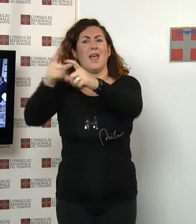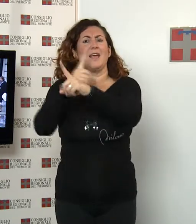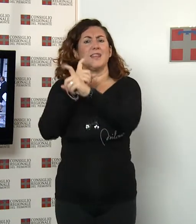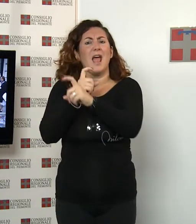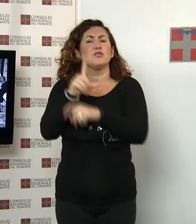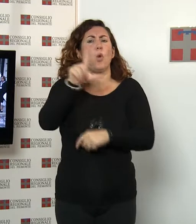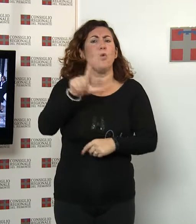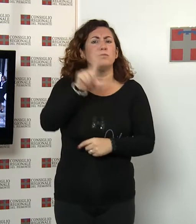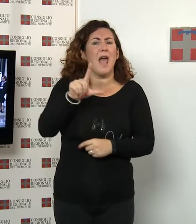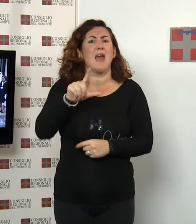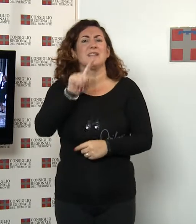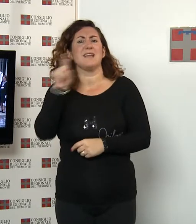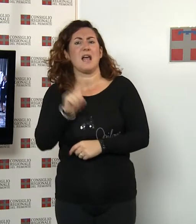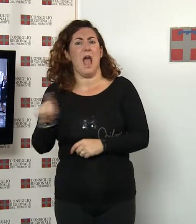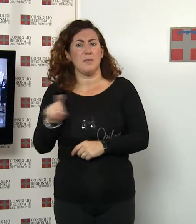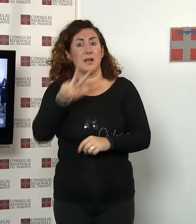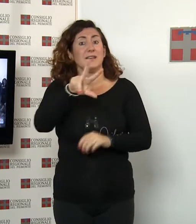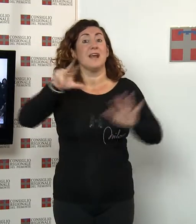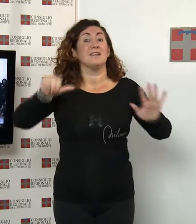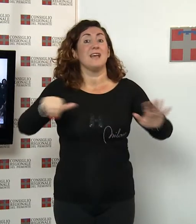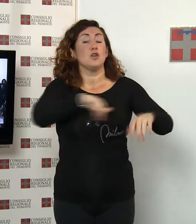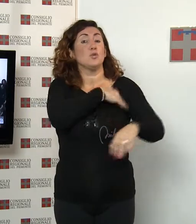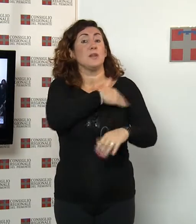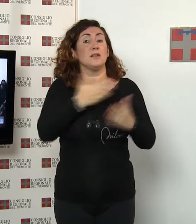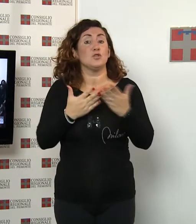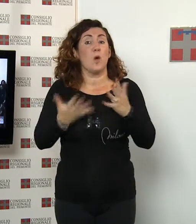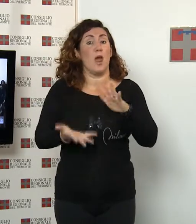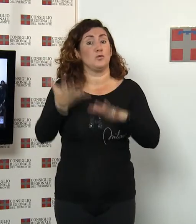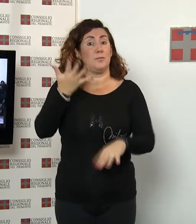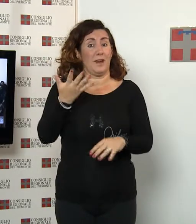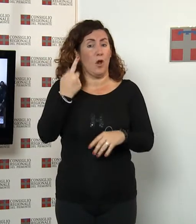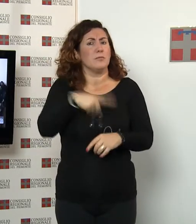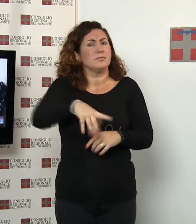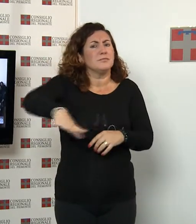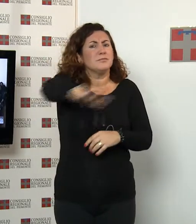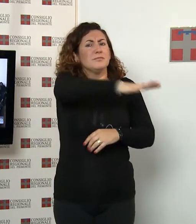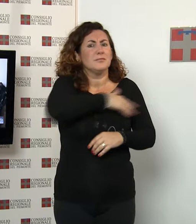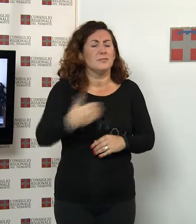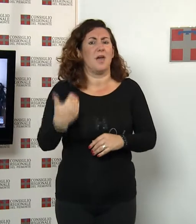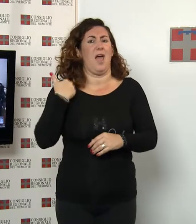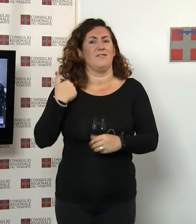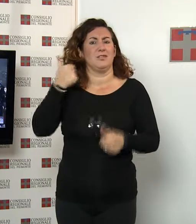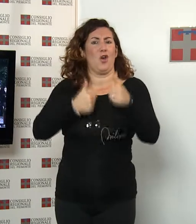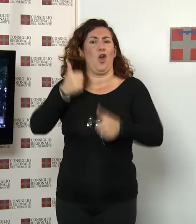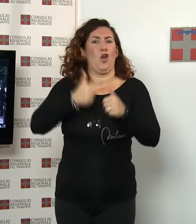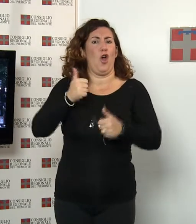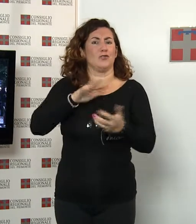36 studenti delle scuole superiori vincitori del concorso diventiamo cittadini europei la delegazione piemontese ha